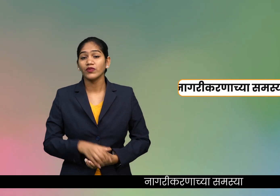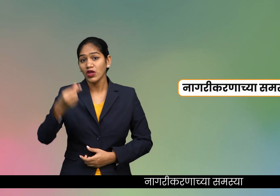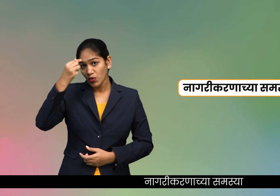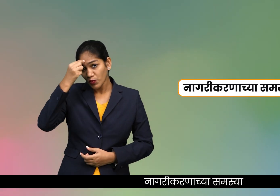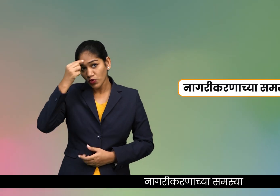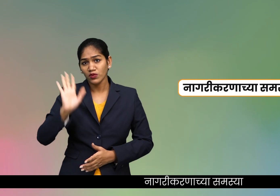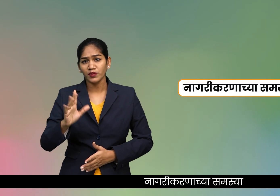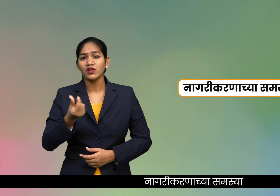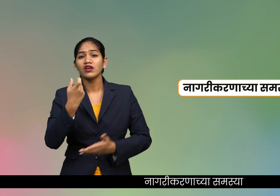नागरीकरणाच्या समस्या.